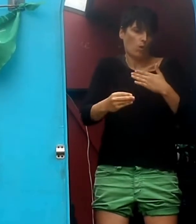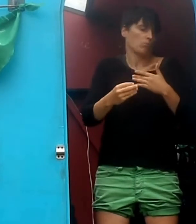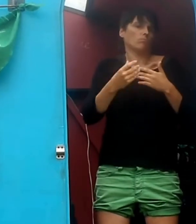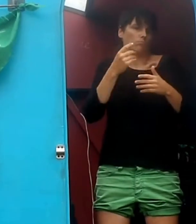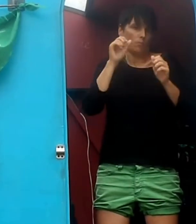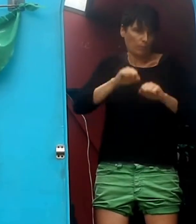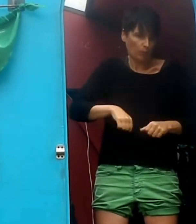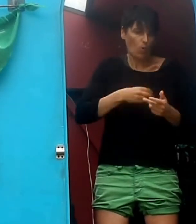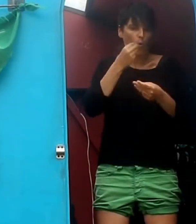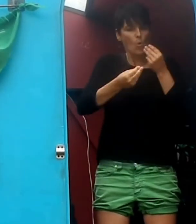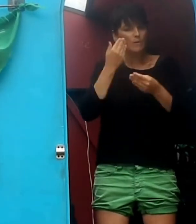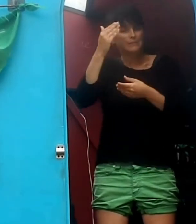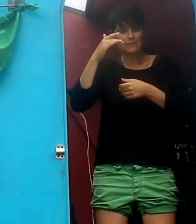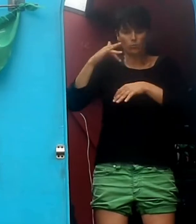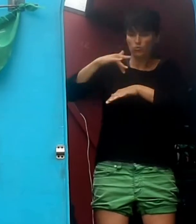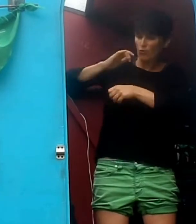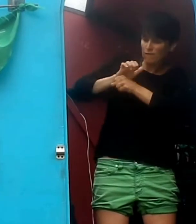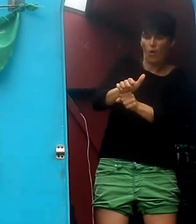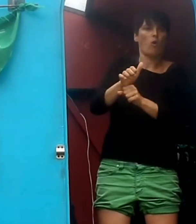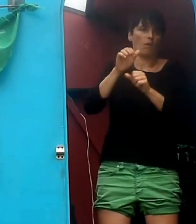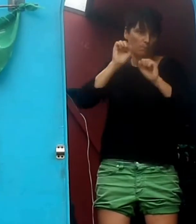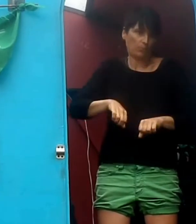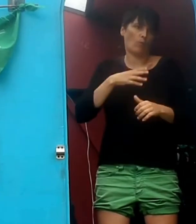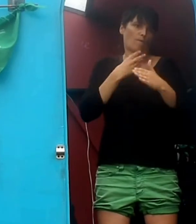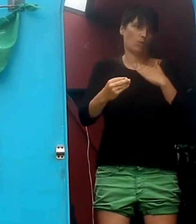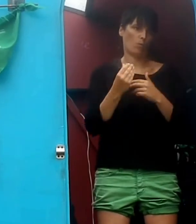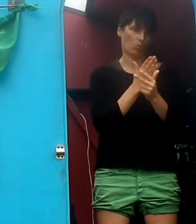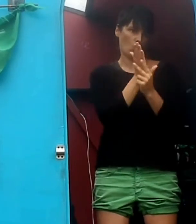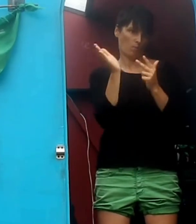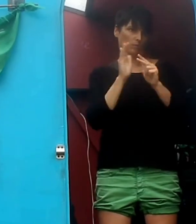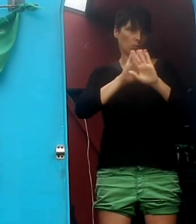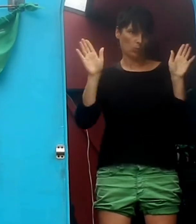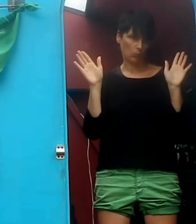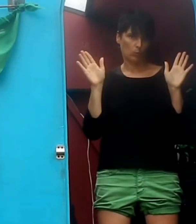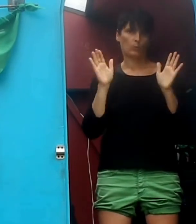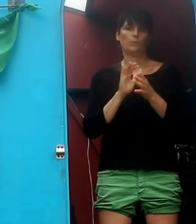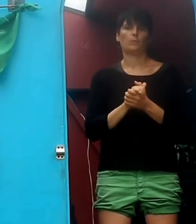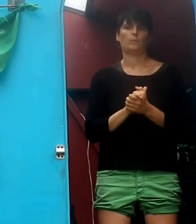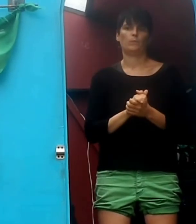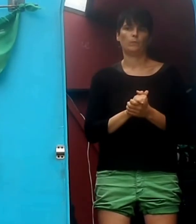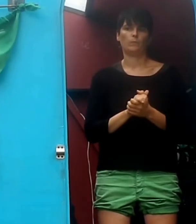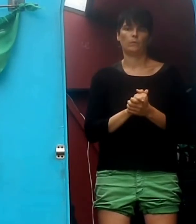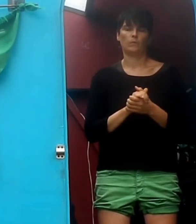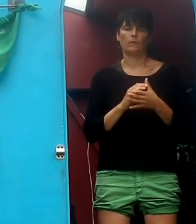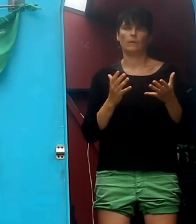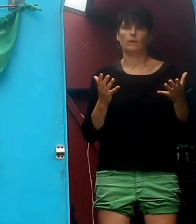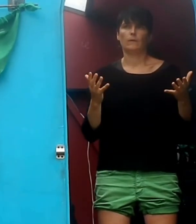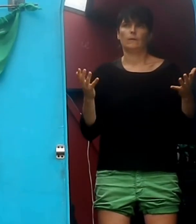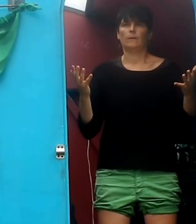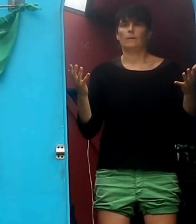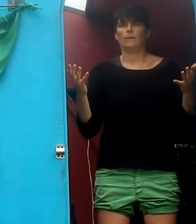d'un viol. Ça, c'est les 3 raisons, et c'est hyper réducteur.